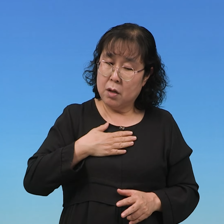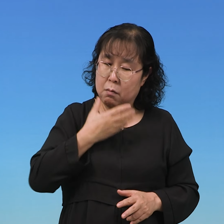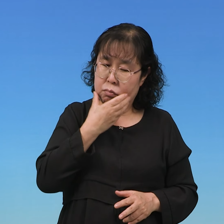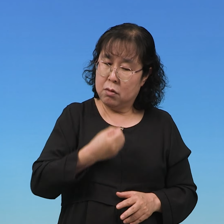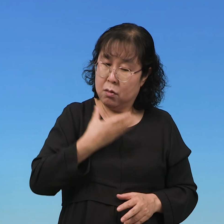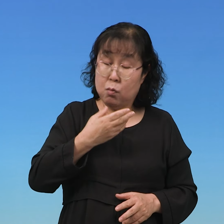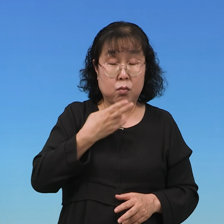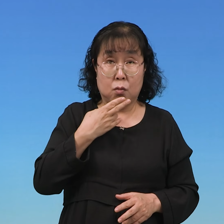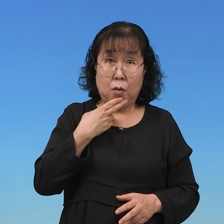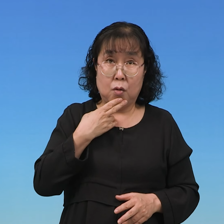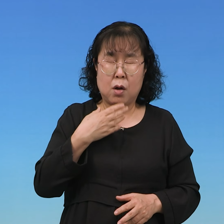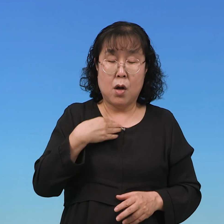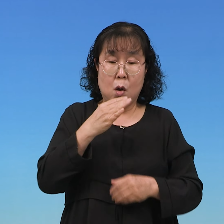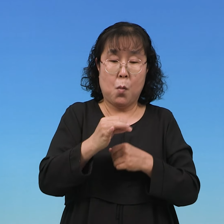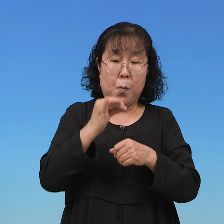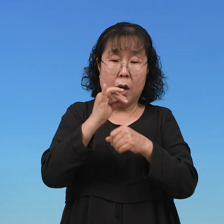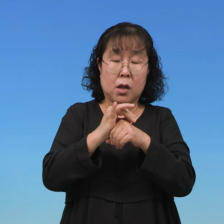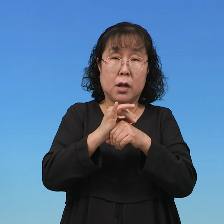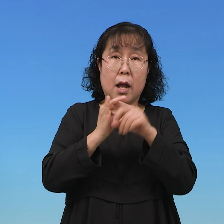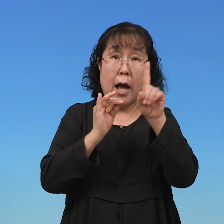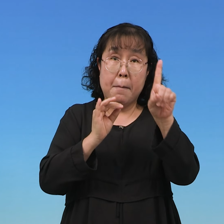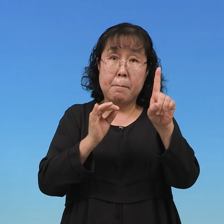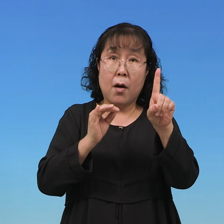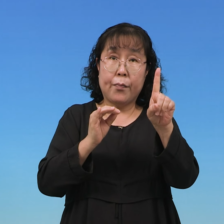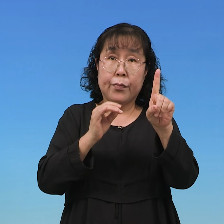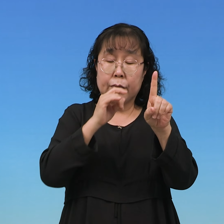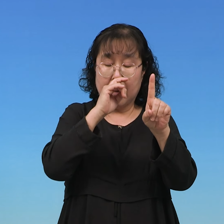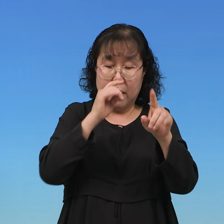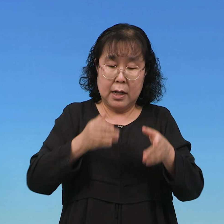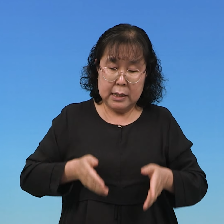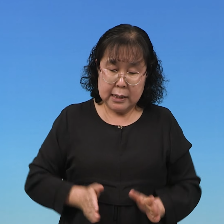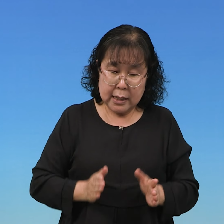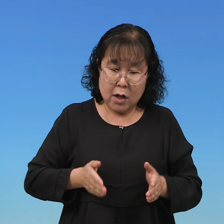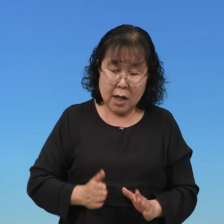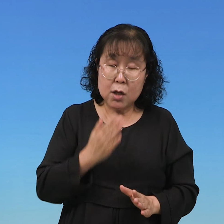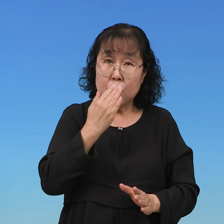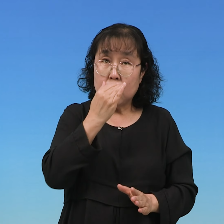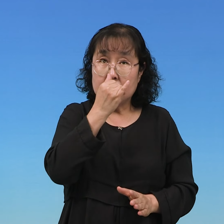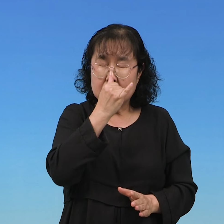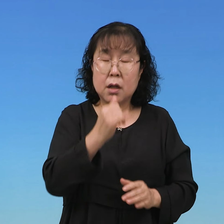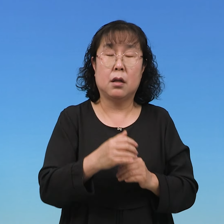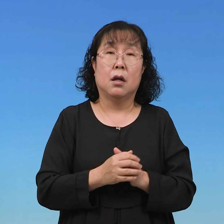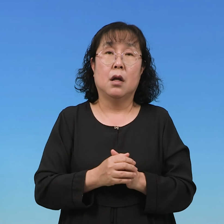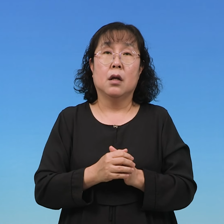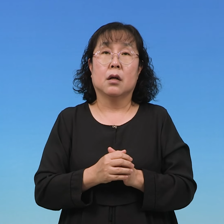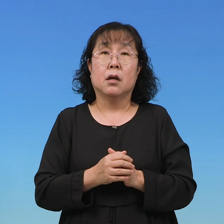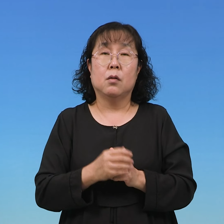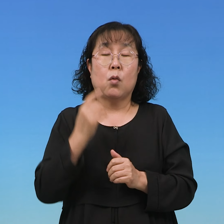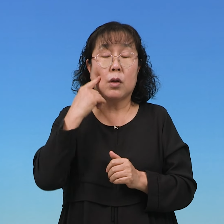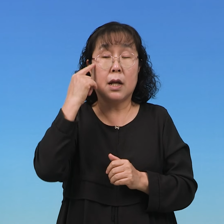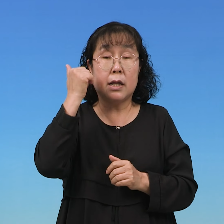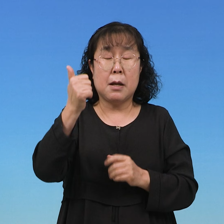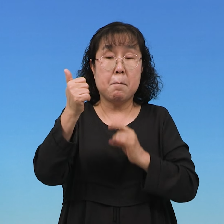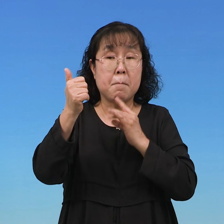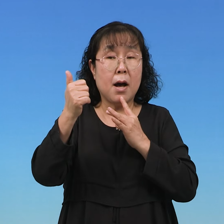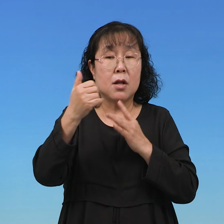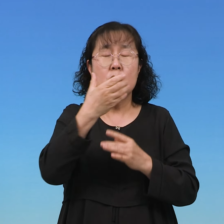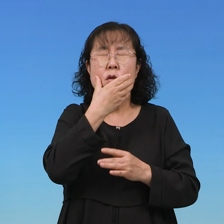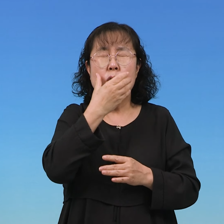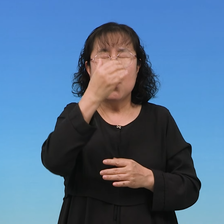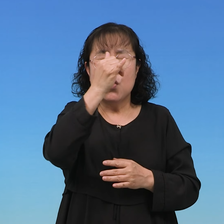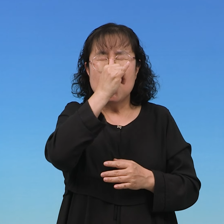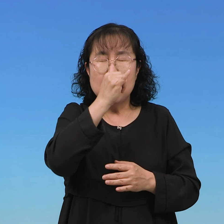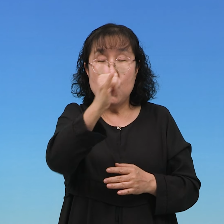안 불행해요. 100년에 한 번 날까 말까한 그분만 행복한 게 아니에요.